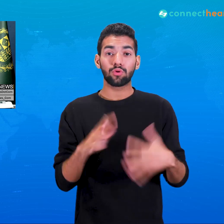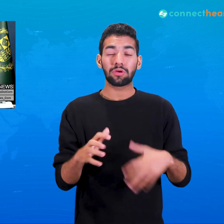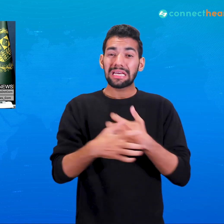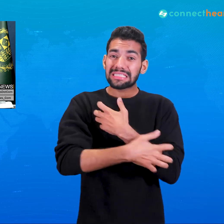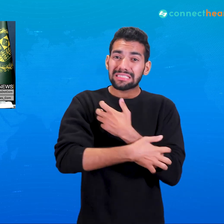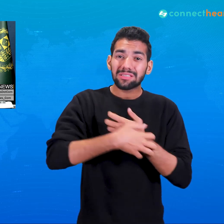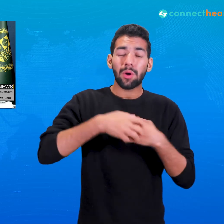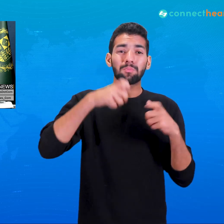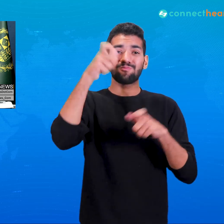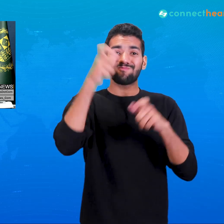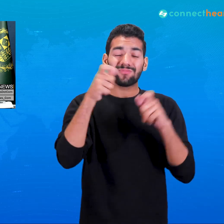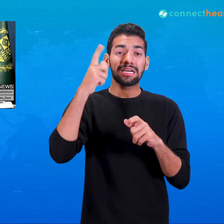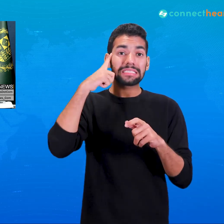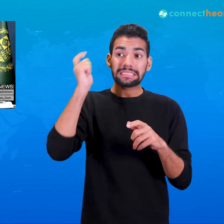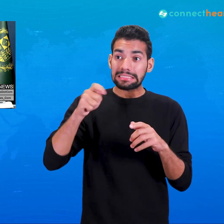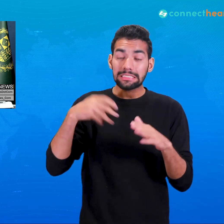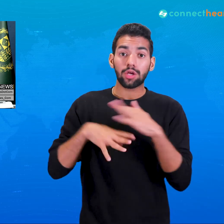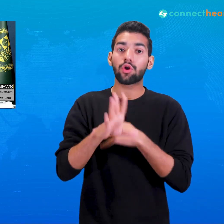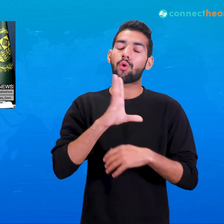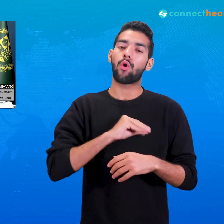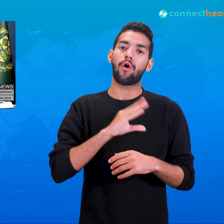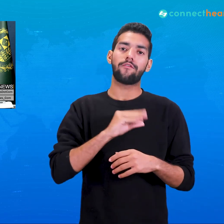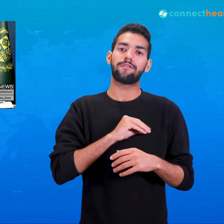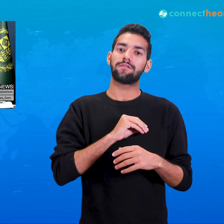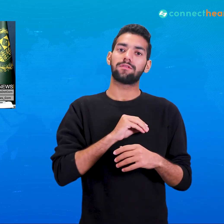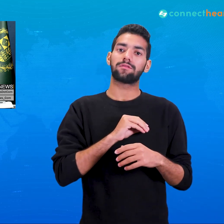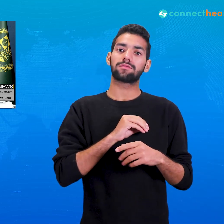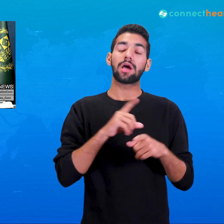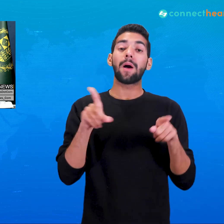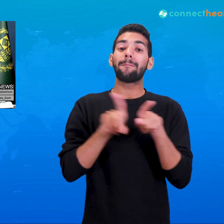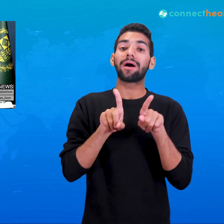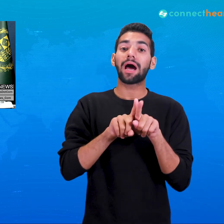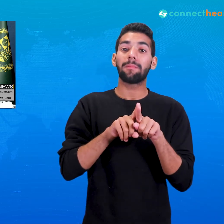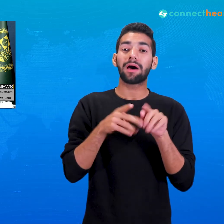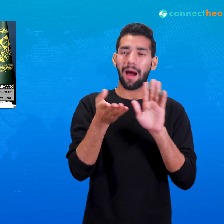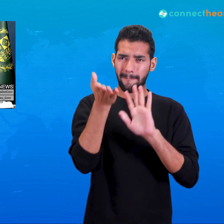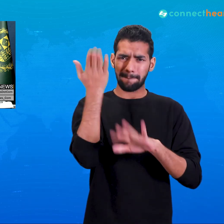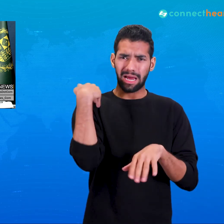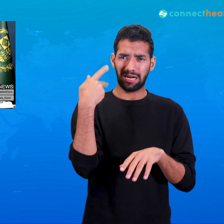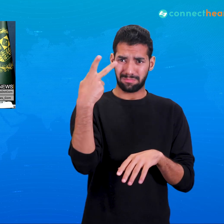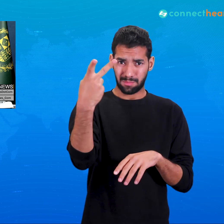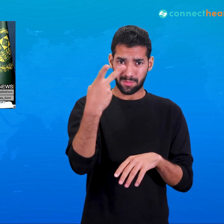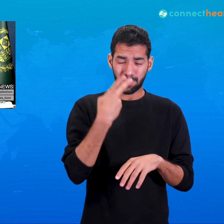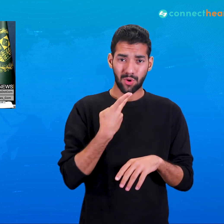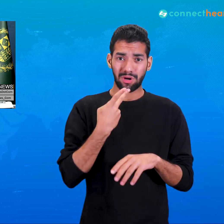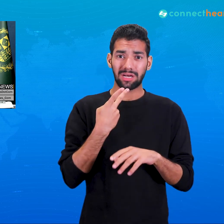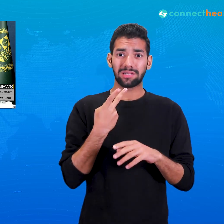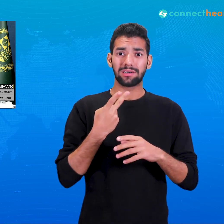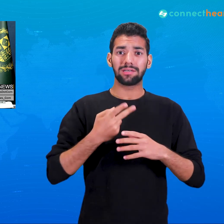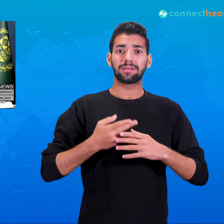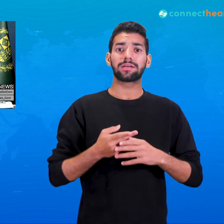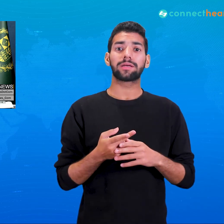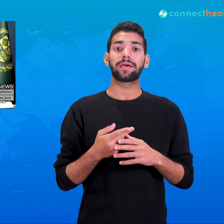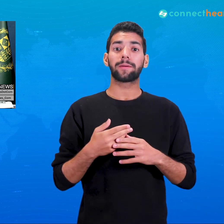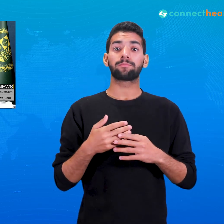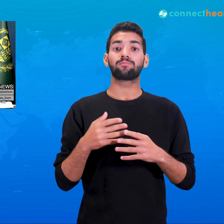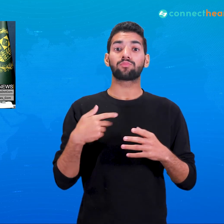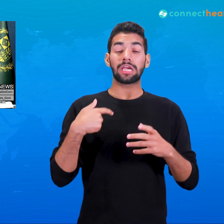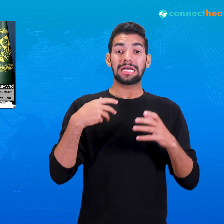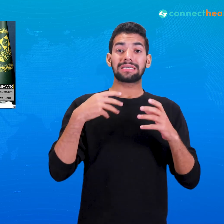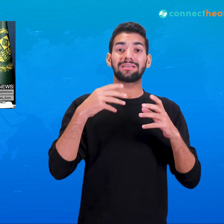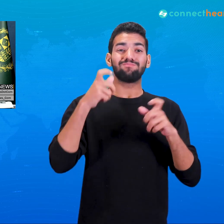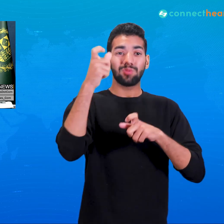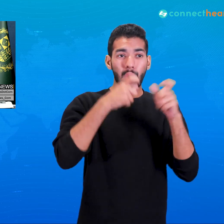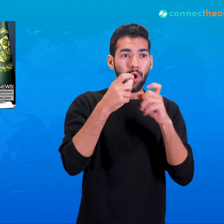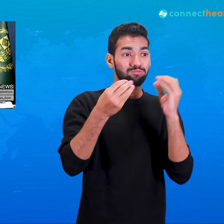ہے، ایک عام آدمی عدالتوں کا رخ کرنے سے گھبراتا ہے۔ جیسا کہ صاحب آپ نے خود کہا تھا کچھ دن پہلے